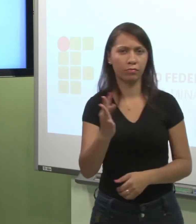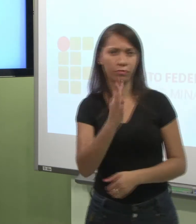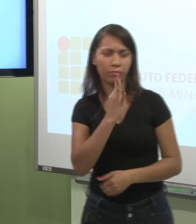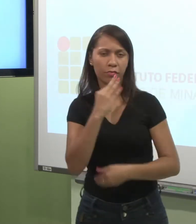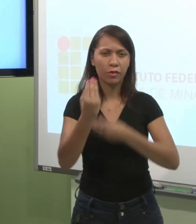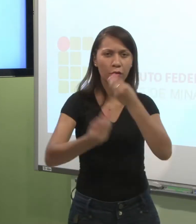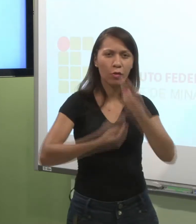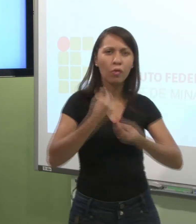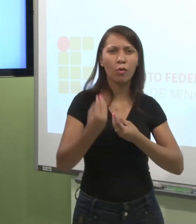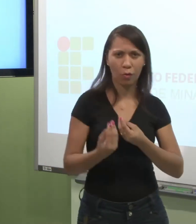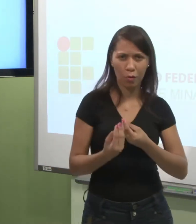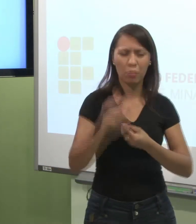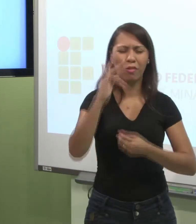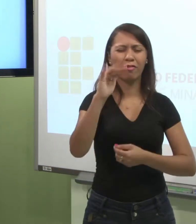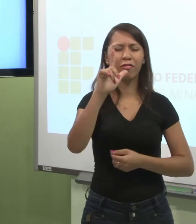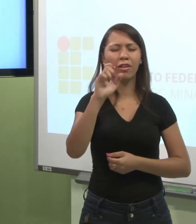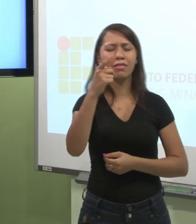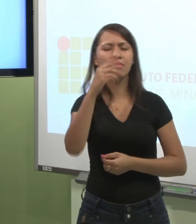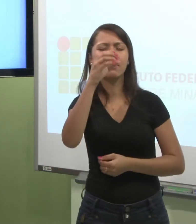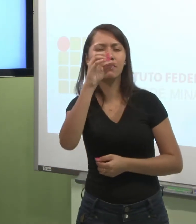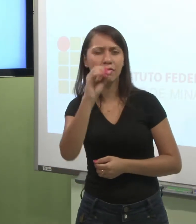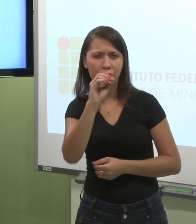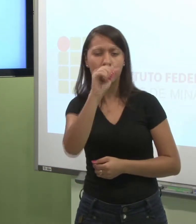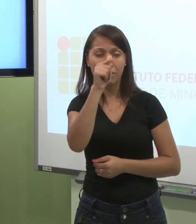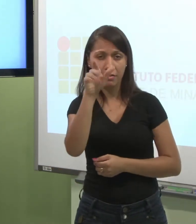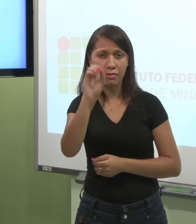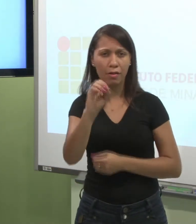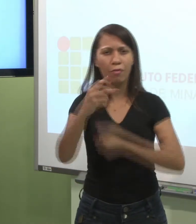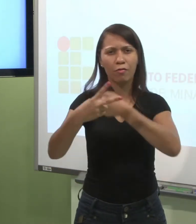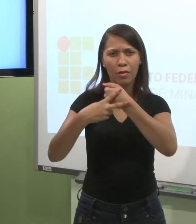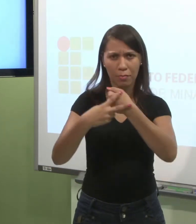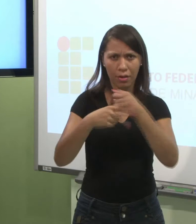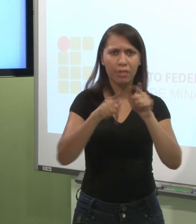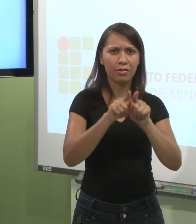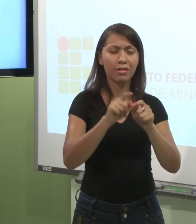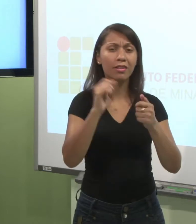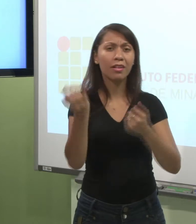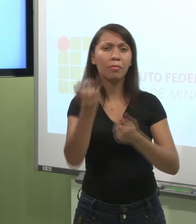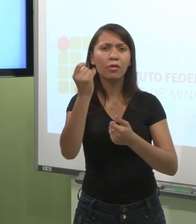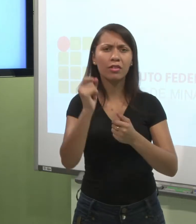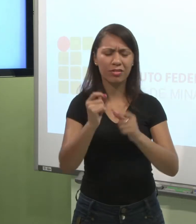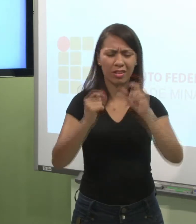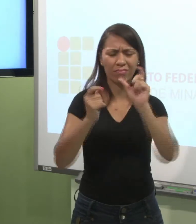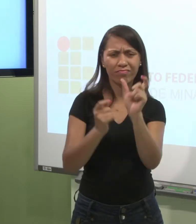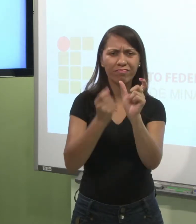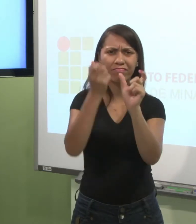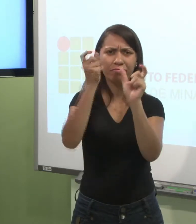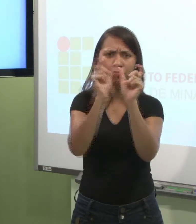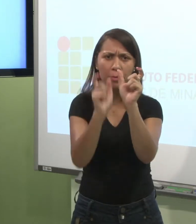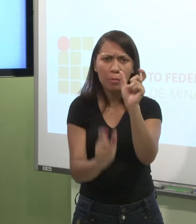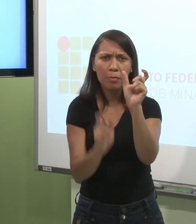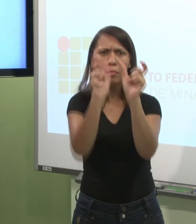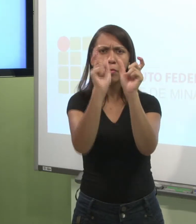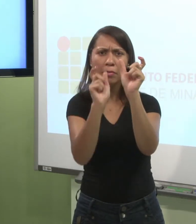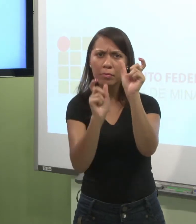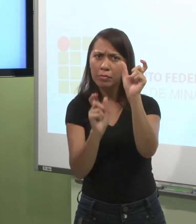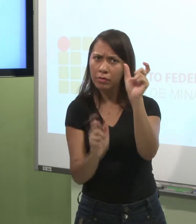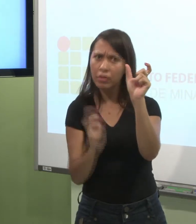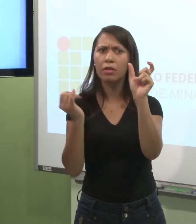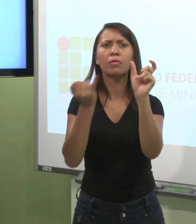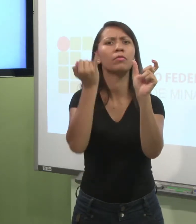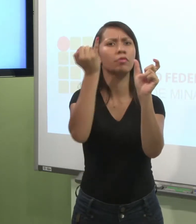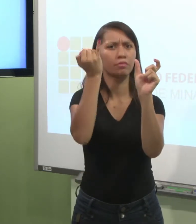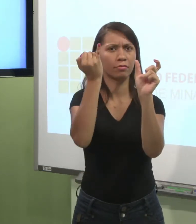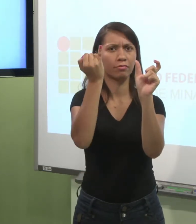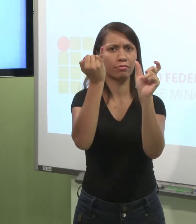flexões verbais, eu gostaria de reforçar só mais um aspecto, as conjugações. Conjugar um verbo é flexioná-lo em alguns